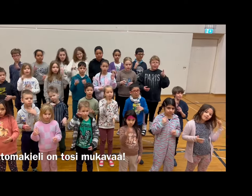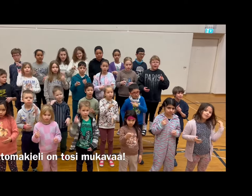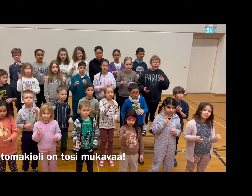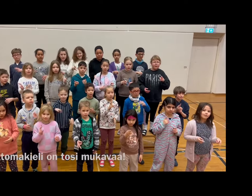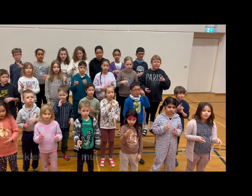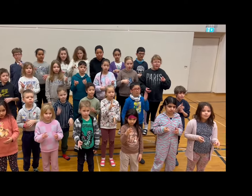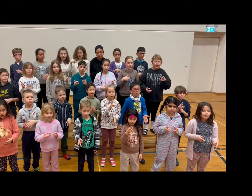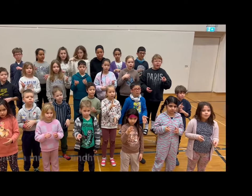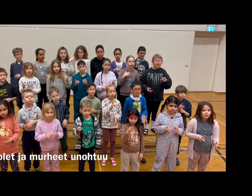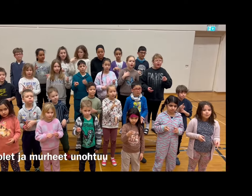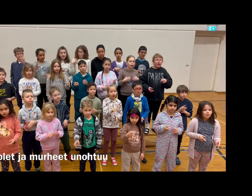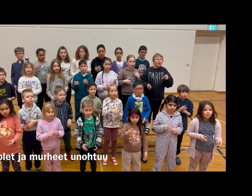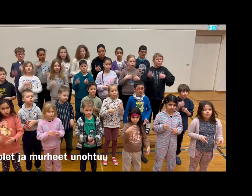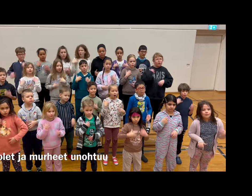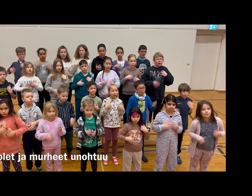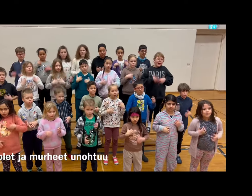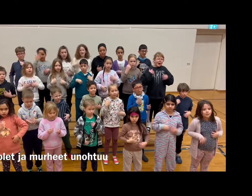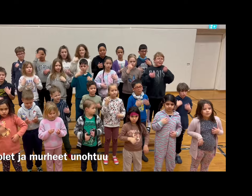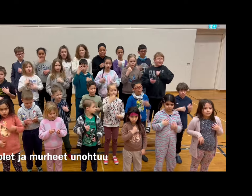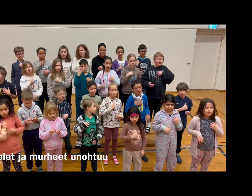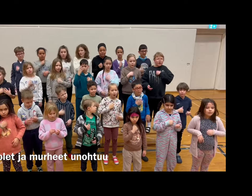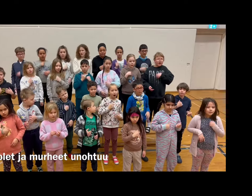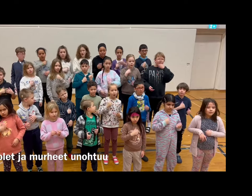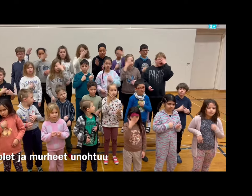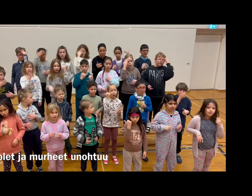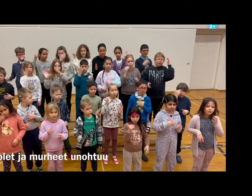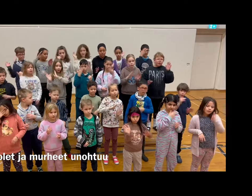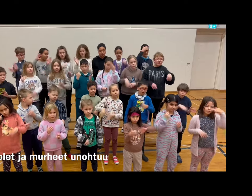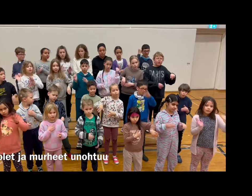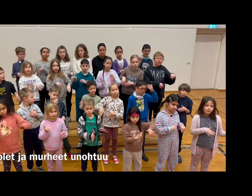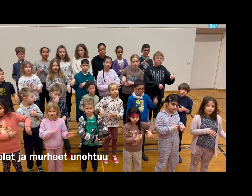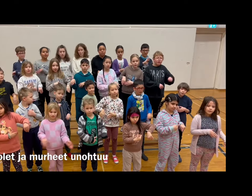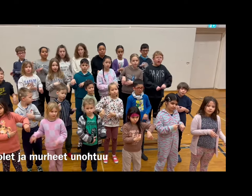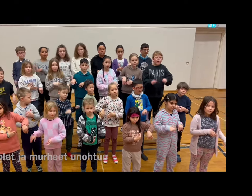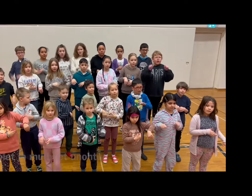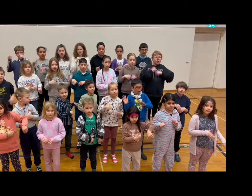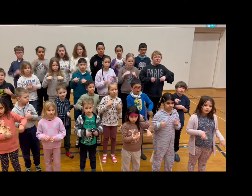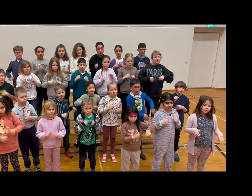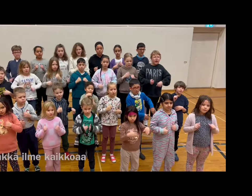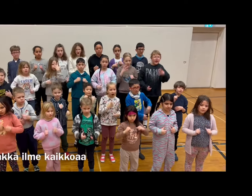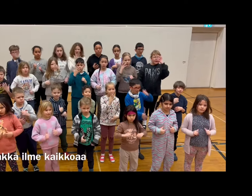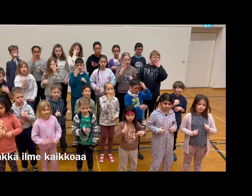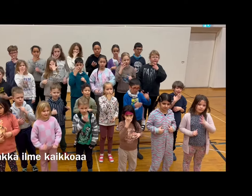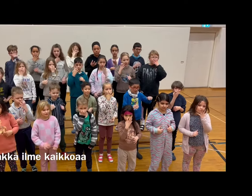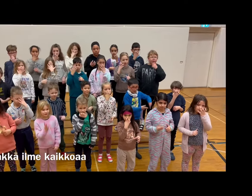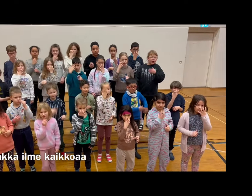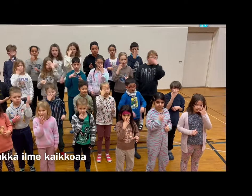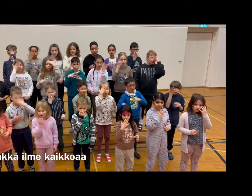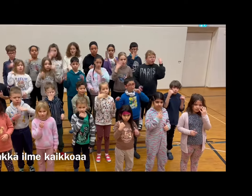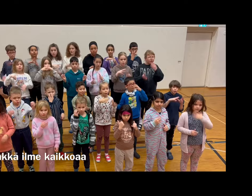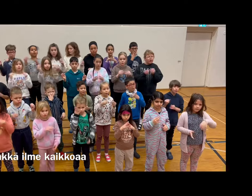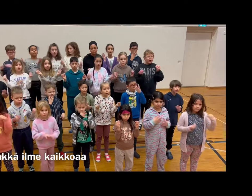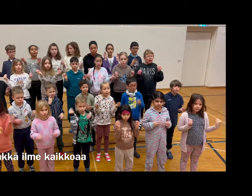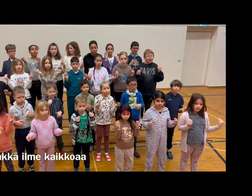Tulkaa, tulkaa kaikki mukaan viittomaan. Viittomakieli on tosi mukavaa. Huolet ja murheet unohtuu.